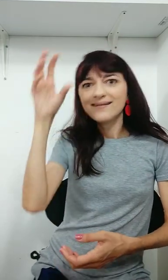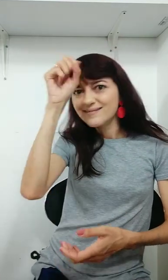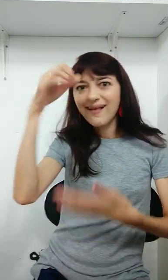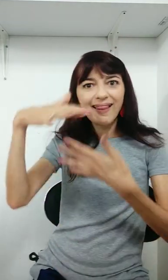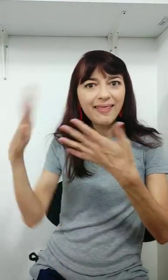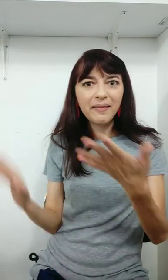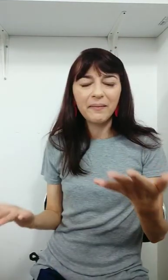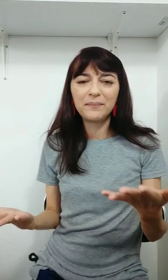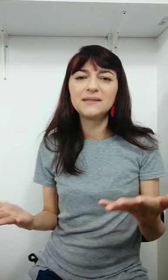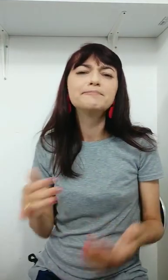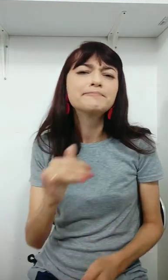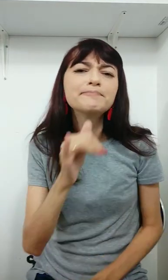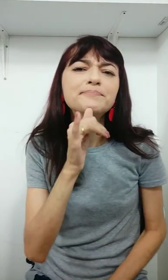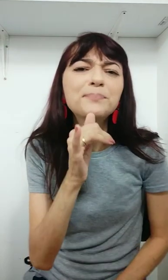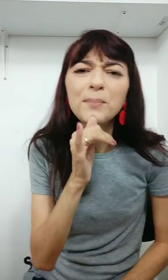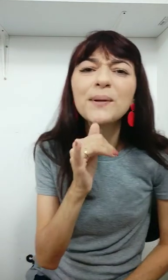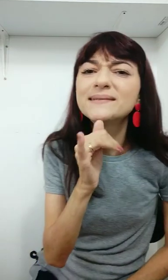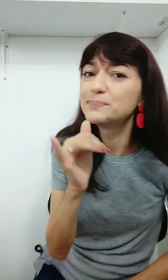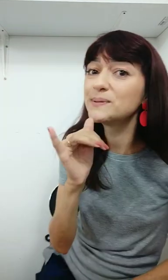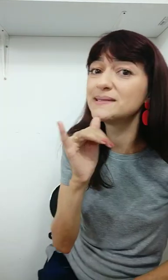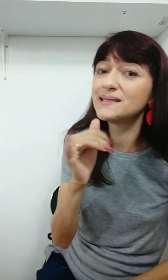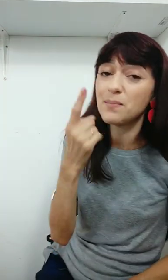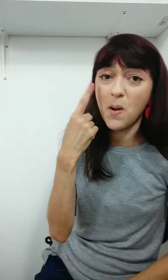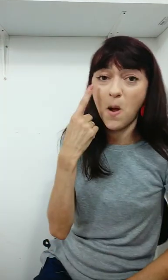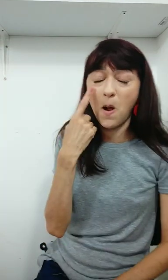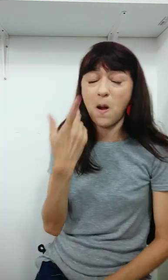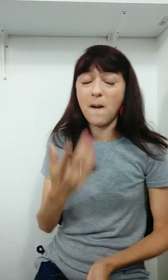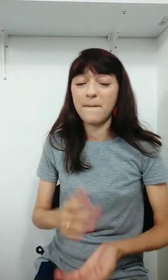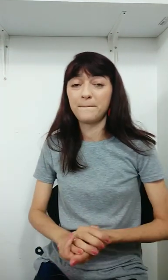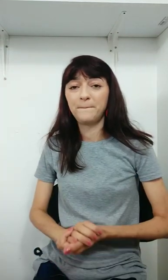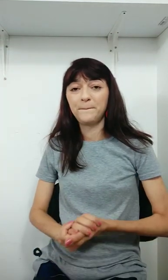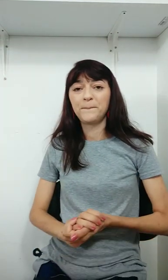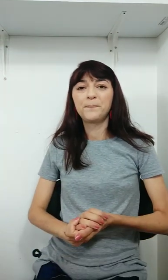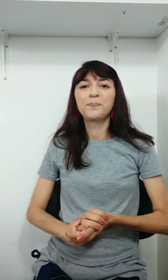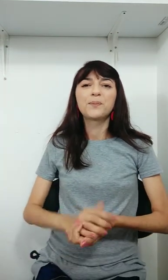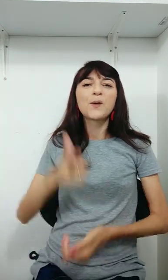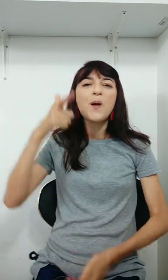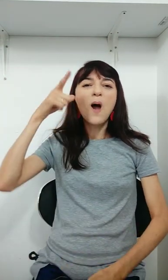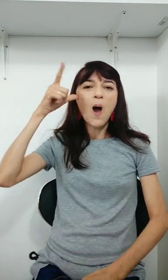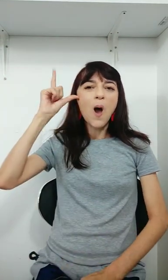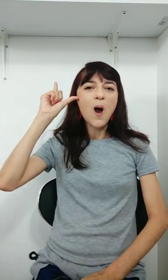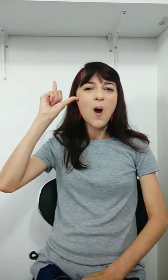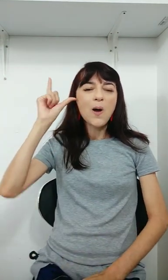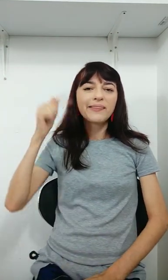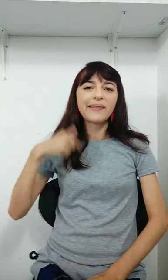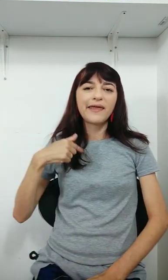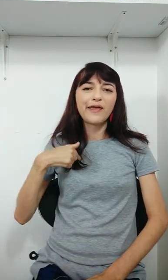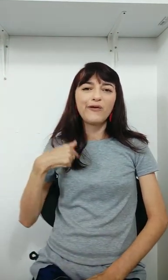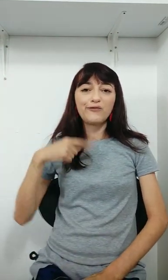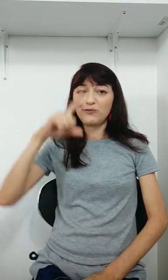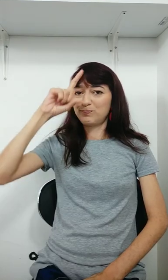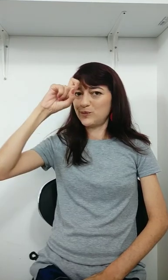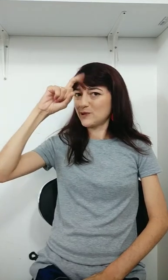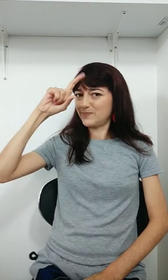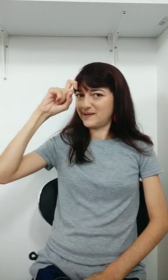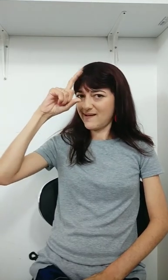vezes eles veem, ó, que bom, né? Um ouvinte aprendendo Libras, né? Que isso é muito importante para a sociedade. Por exemplo, ontem eu fui